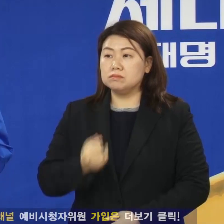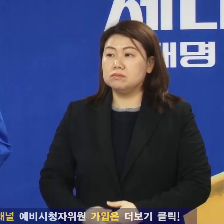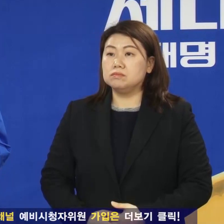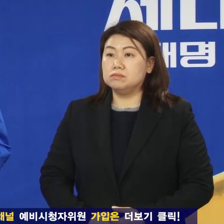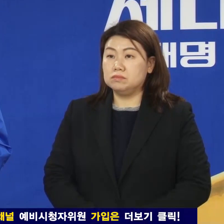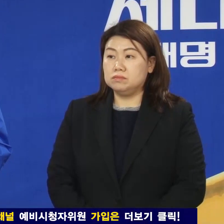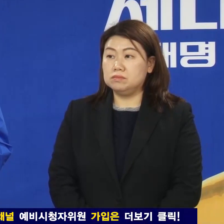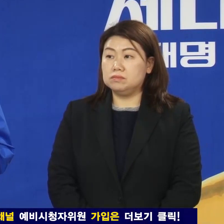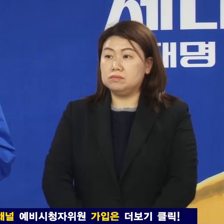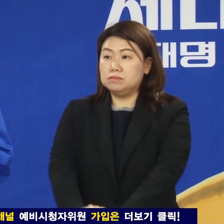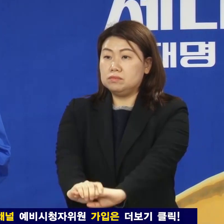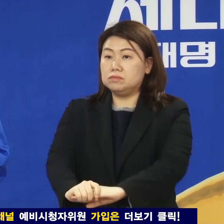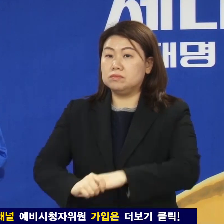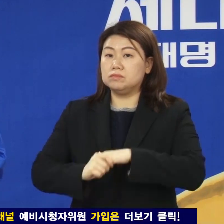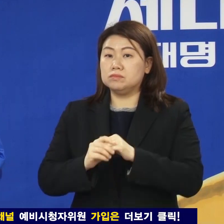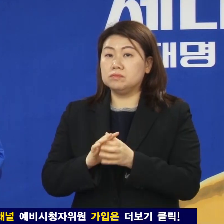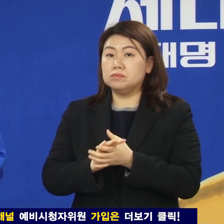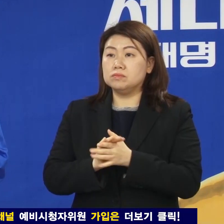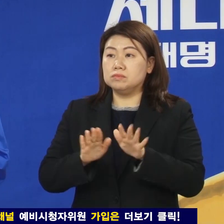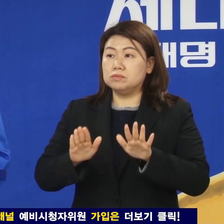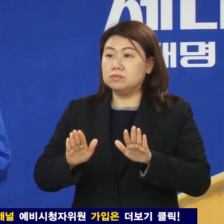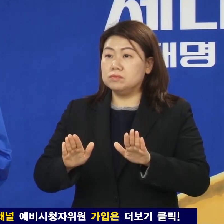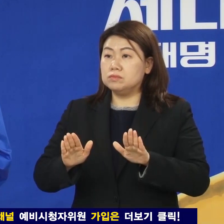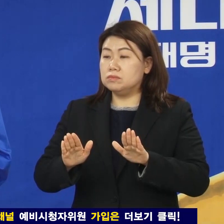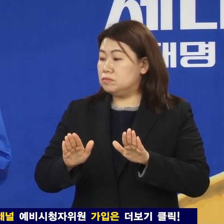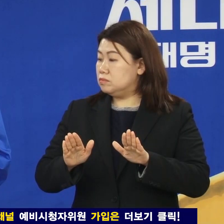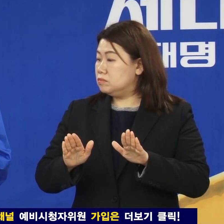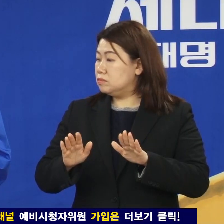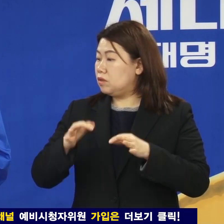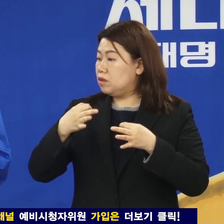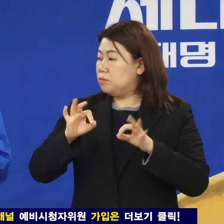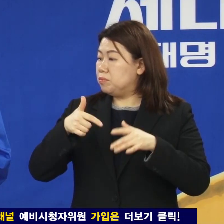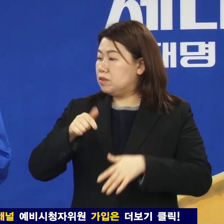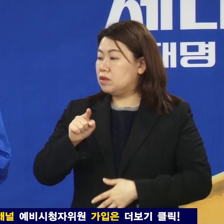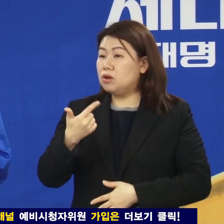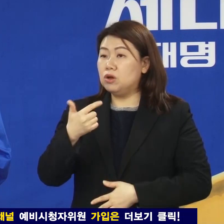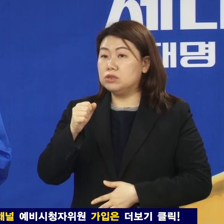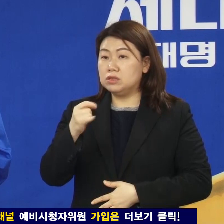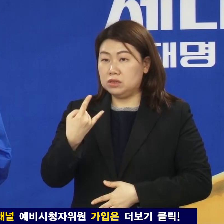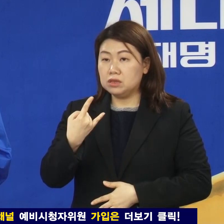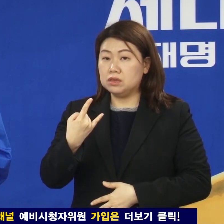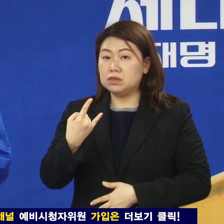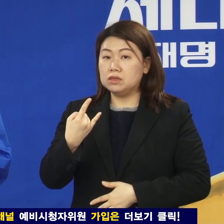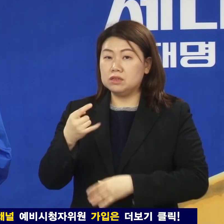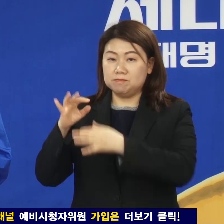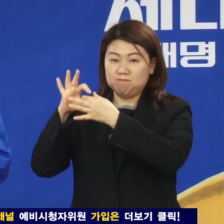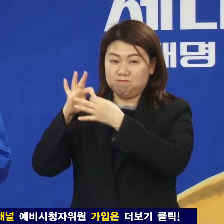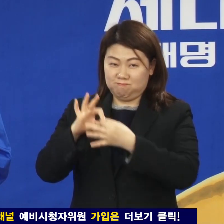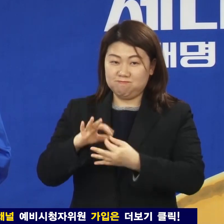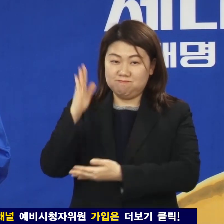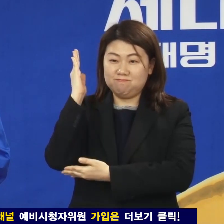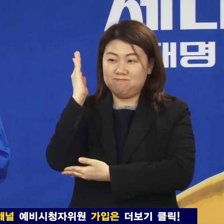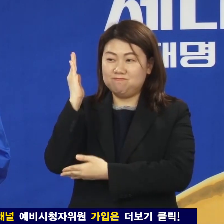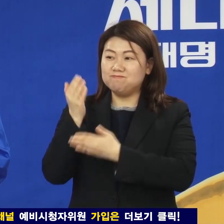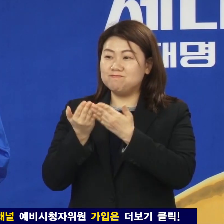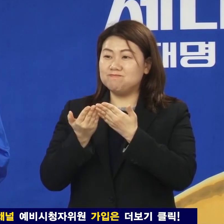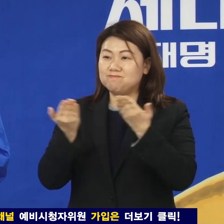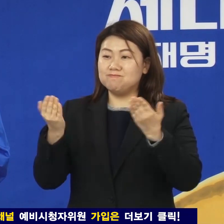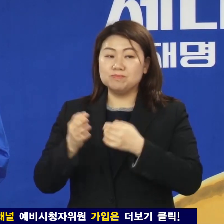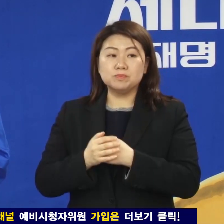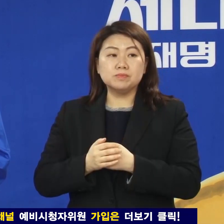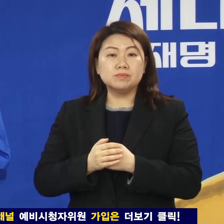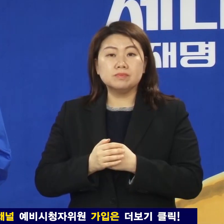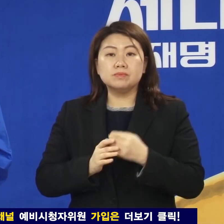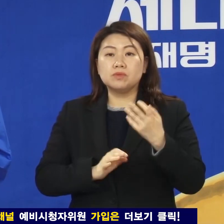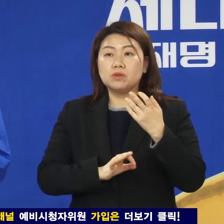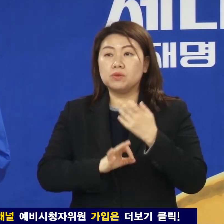저희 수석대변인 들이 오늘 김건희 c 주가조작 건으로 하차합니다 예 제가 오전에